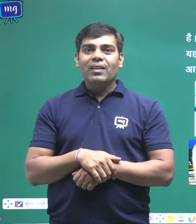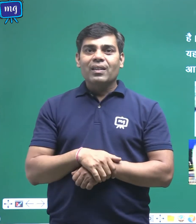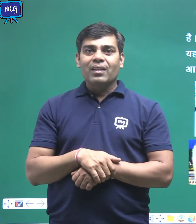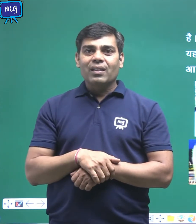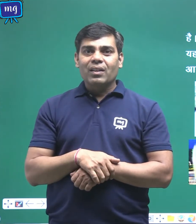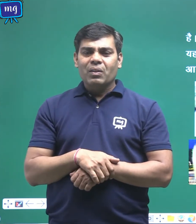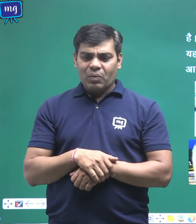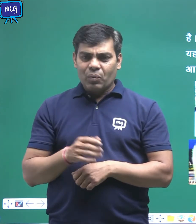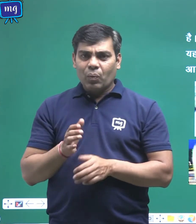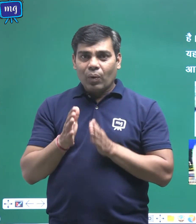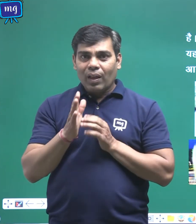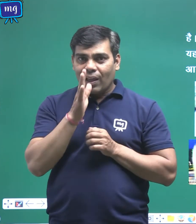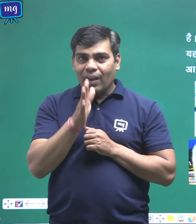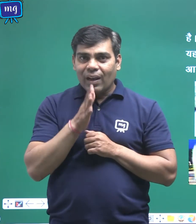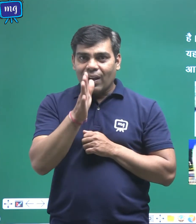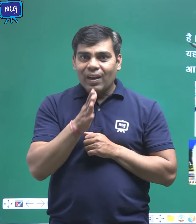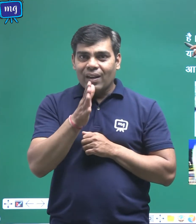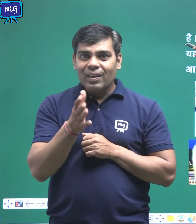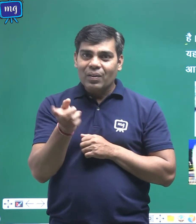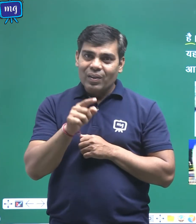रेलगाड़ी भी है।